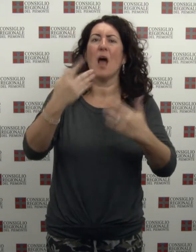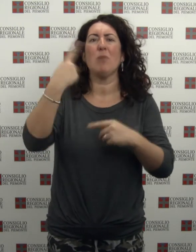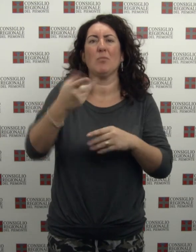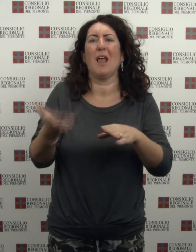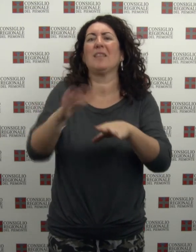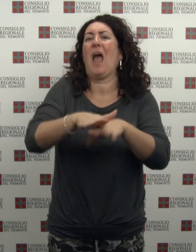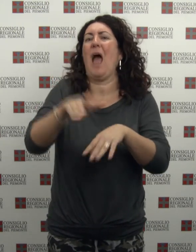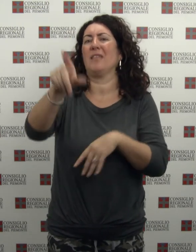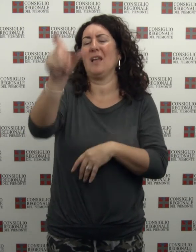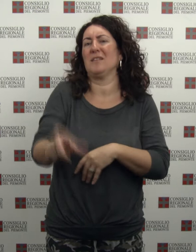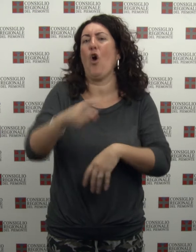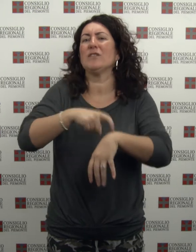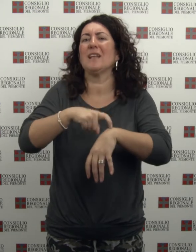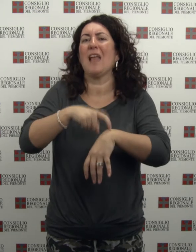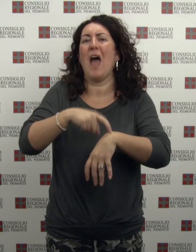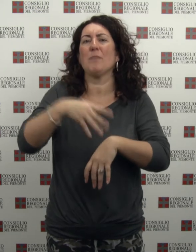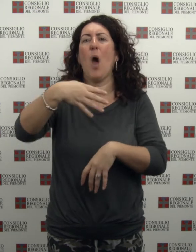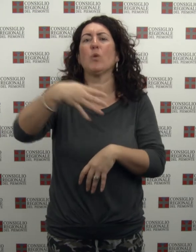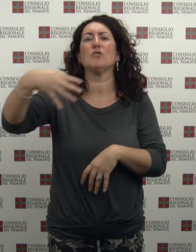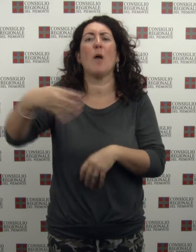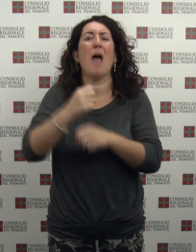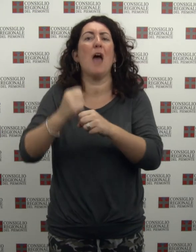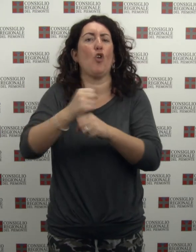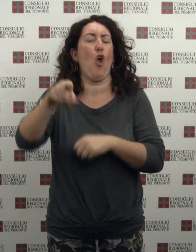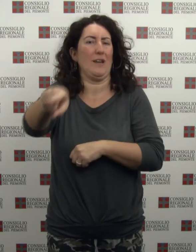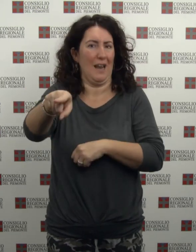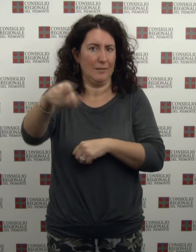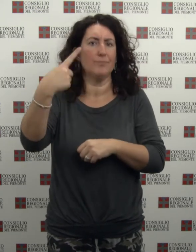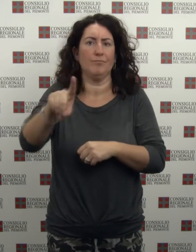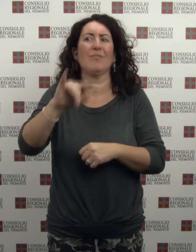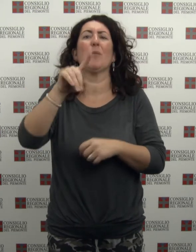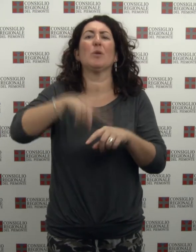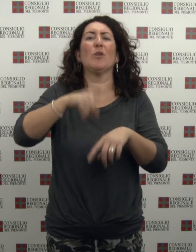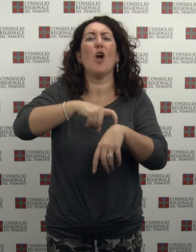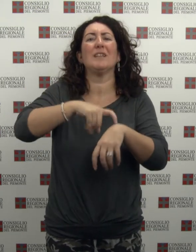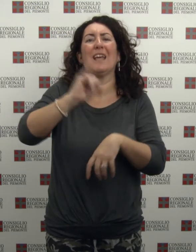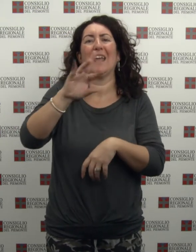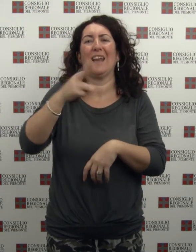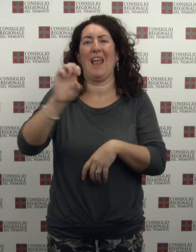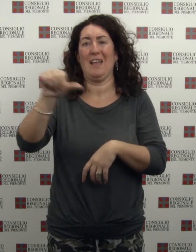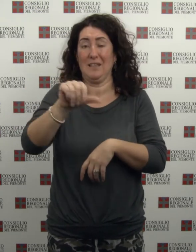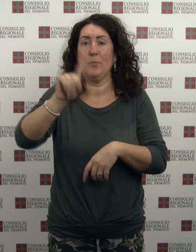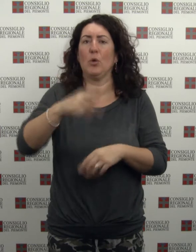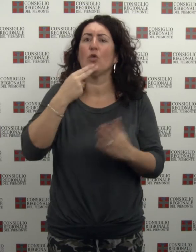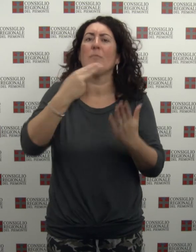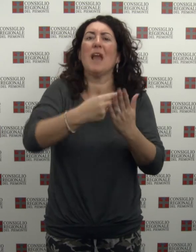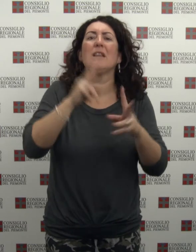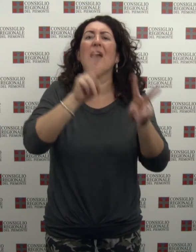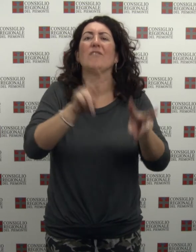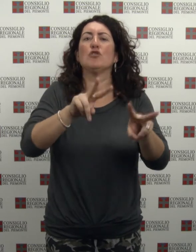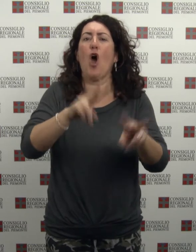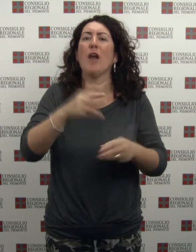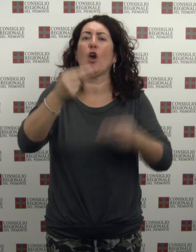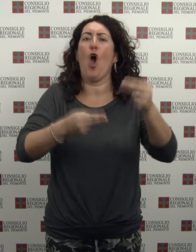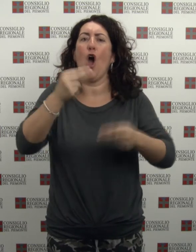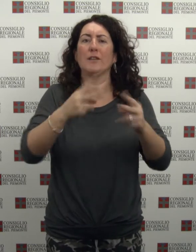consigliere Maurizio Marrone dal Consiglio di amministrazione di IRES e ha nominato i revisori dei conti dell'azienda ospedaliera Mauriziano di